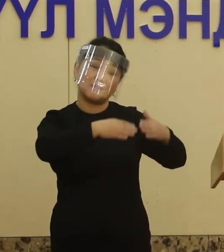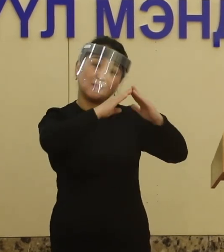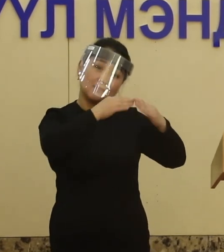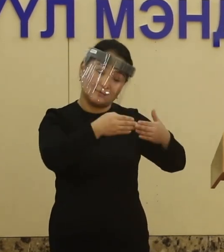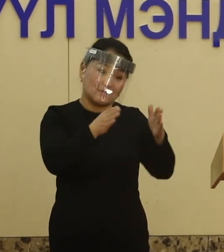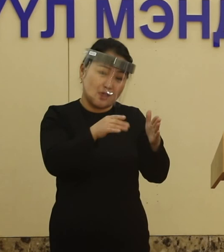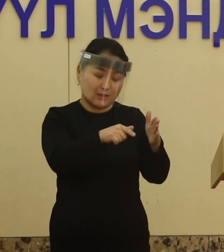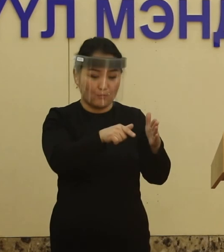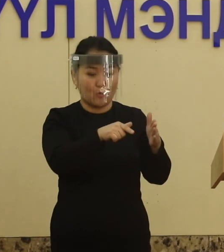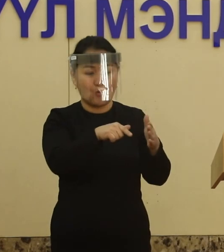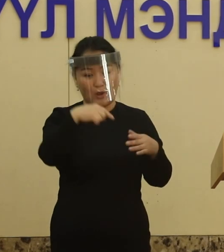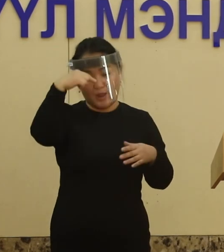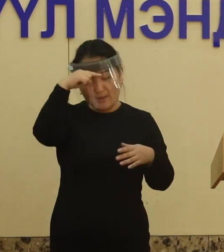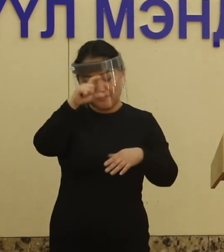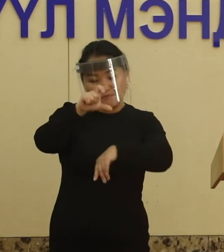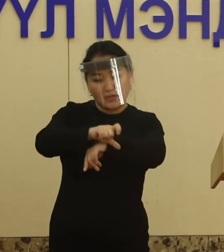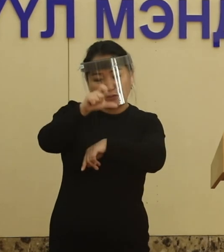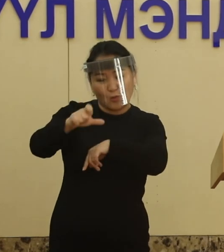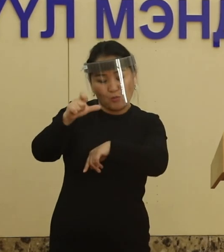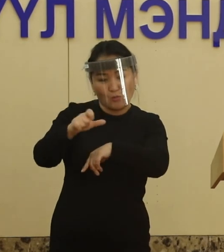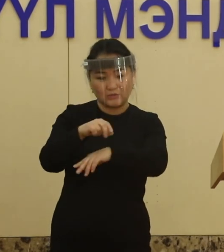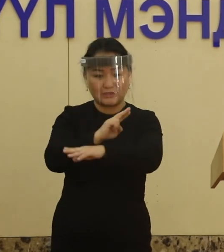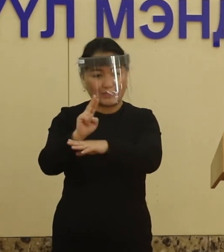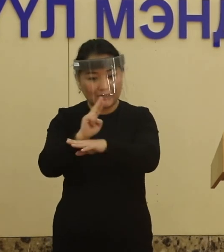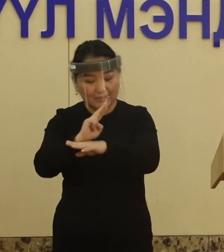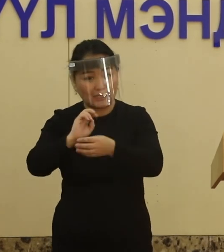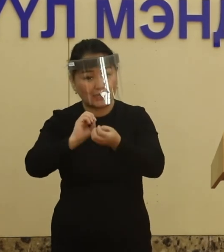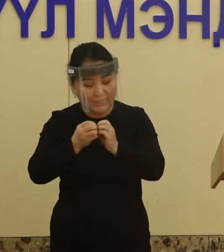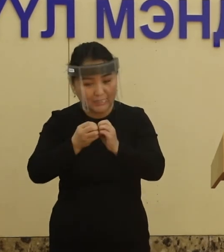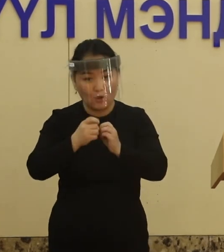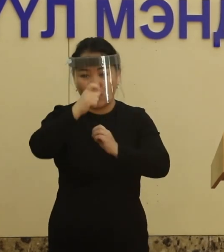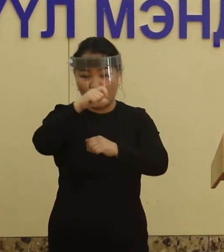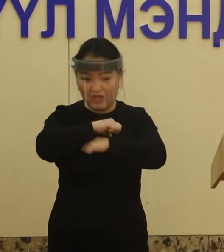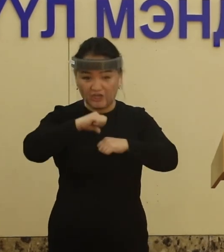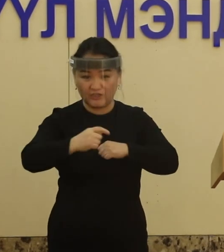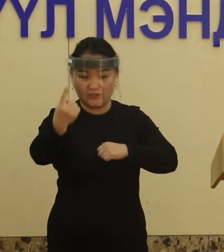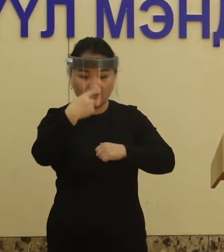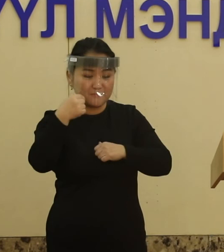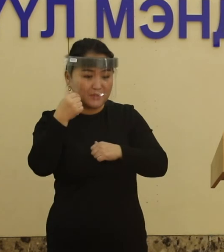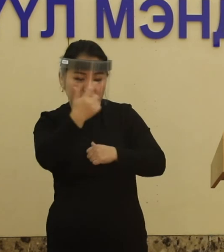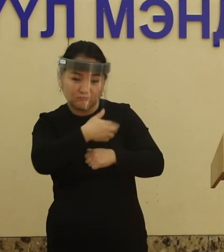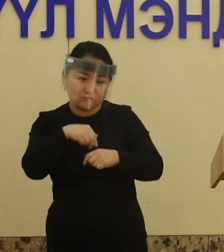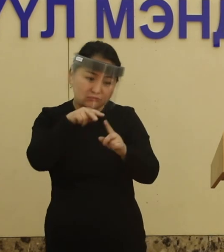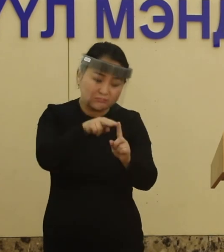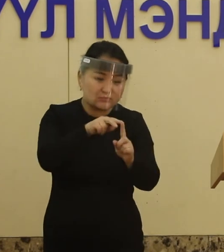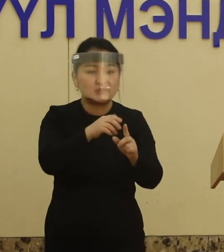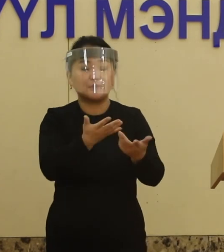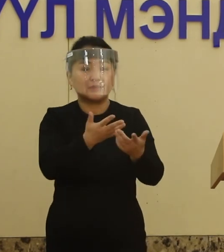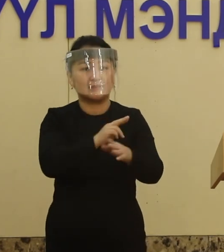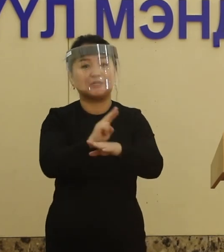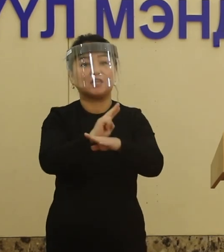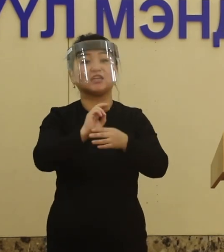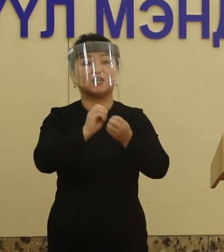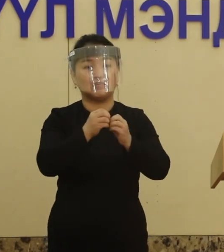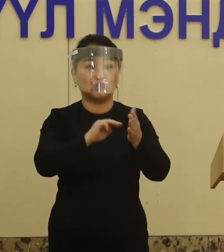үзүүлэх сургалтыг хийж яг үйлчлэлд нь дадлагжуулах энэ ажлыг бол зохион байгуулахад төлөвлөд ажиллаж байна.